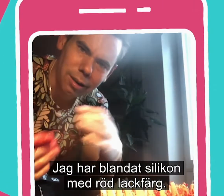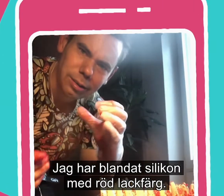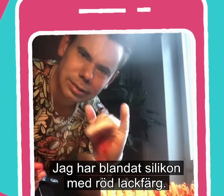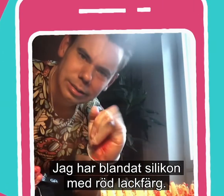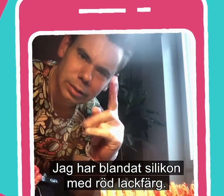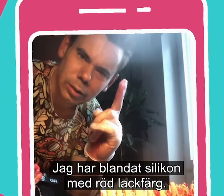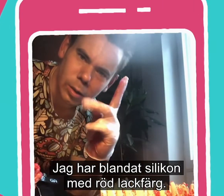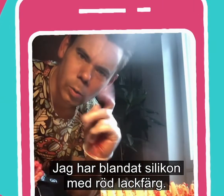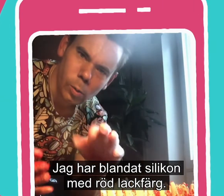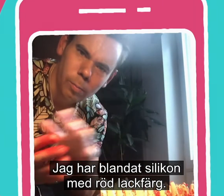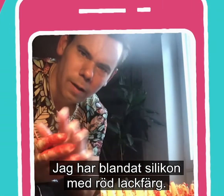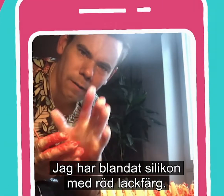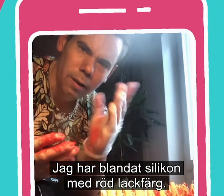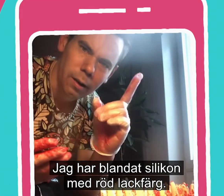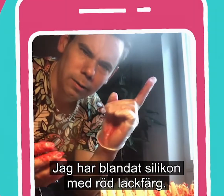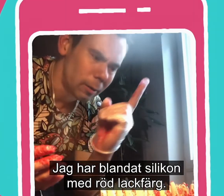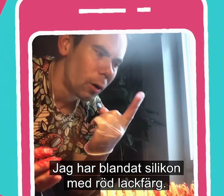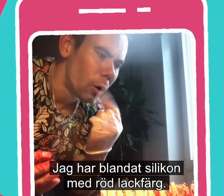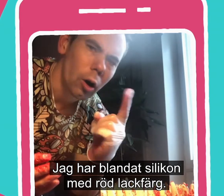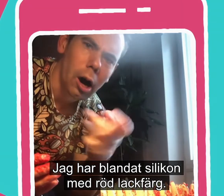Jag har blandat silikon med röd lackfärg.